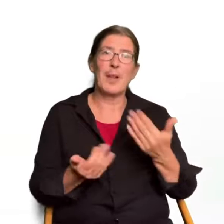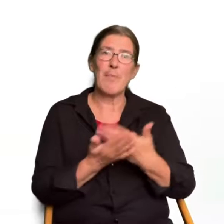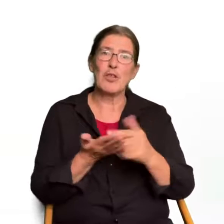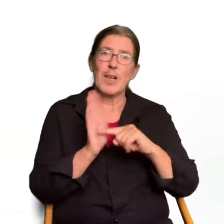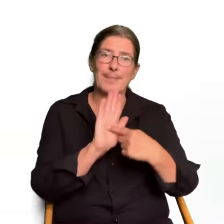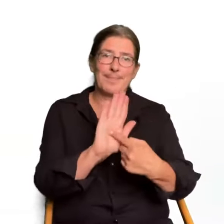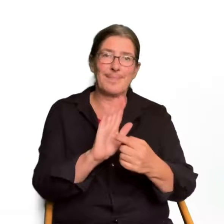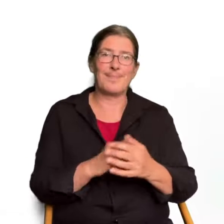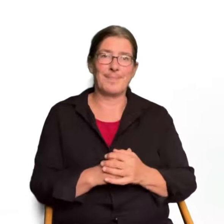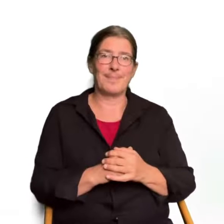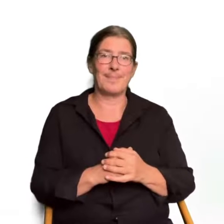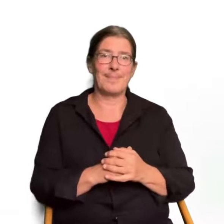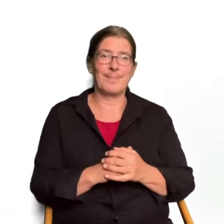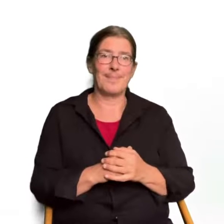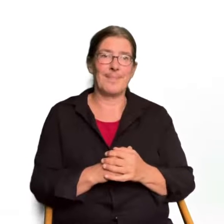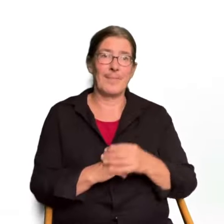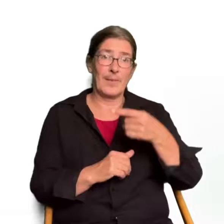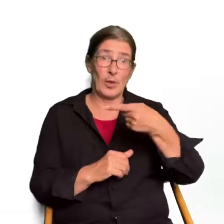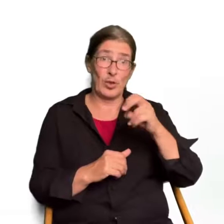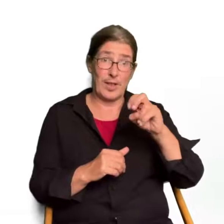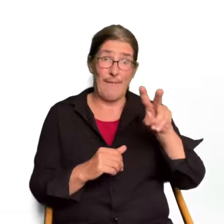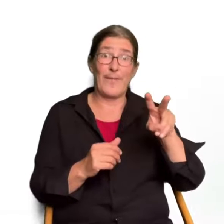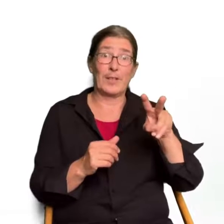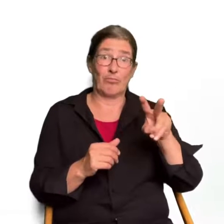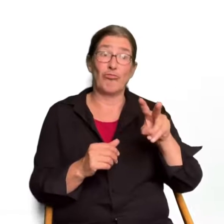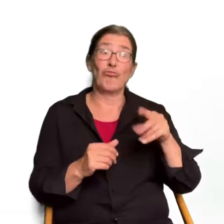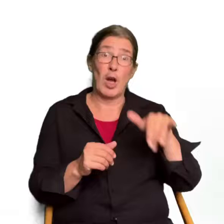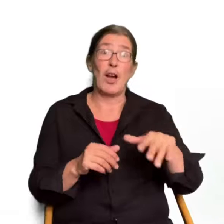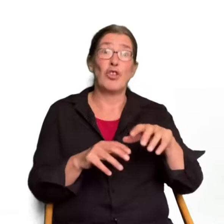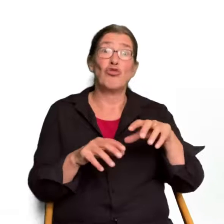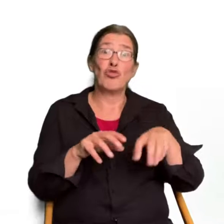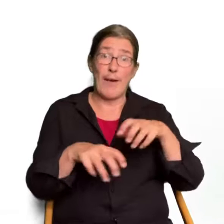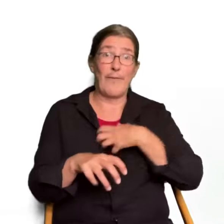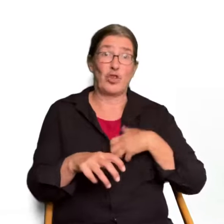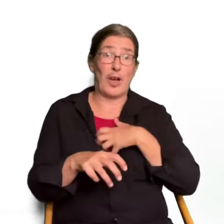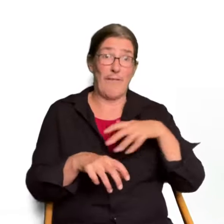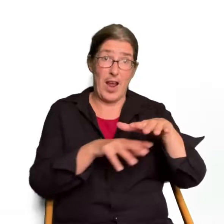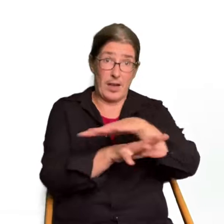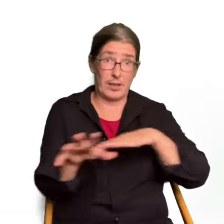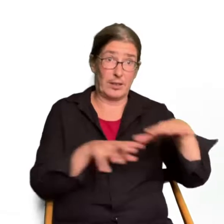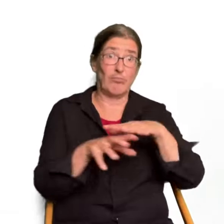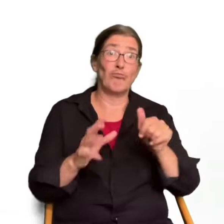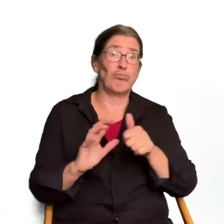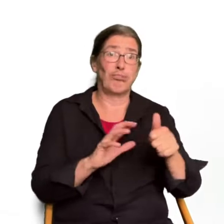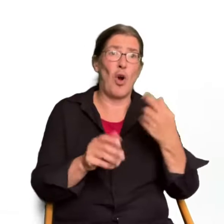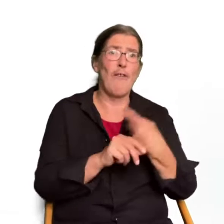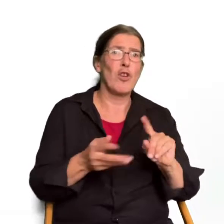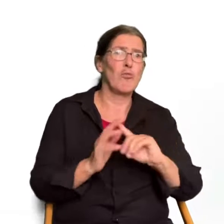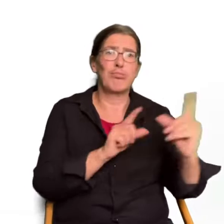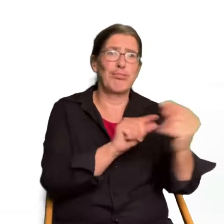kommen wir zu einem Beispiel Gustav besitzt eine große Schafherde mit der er häufig unterwegs